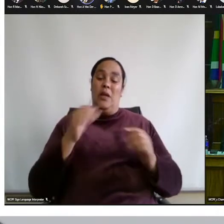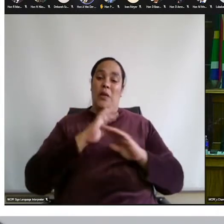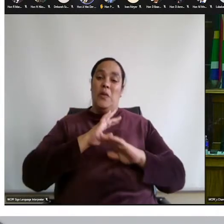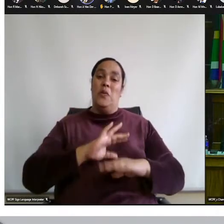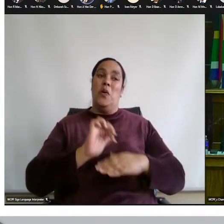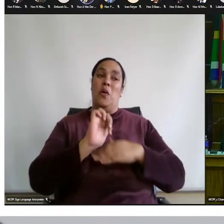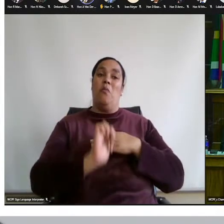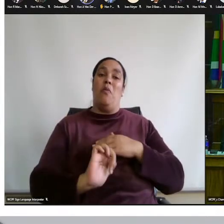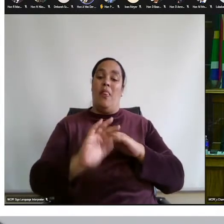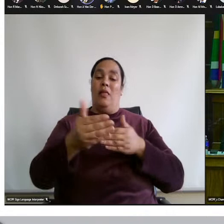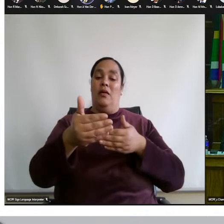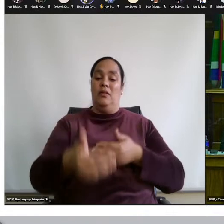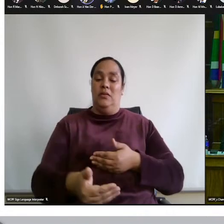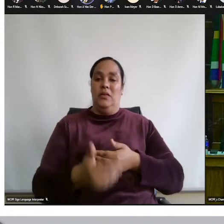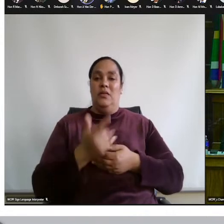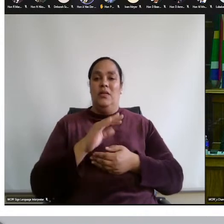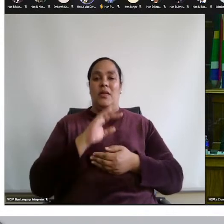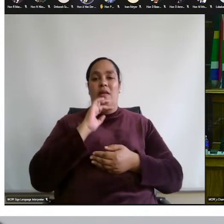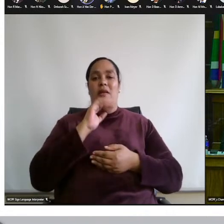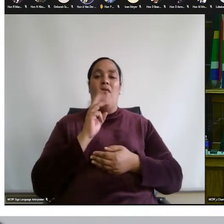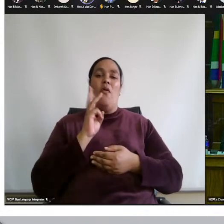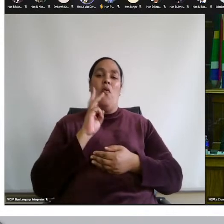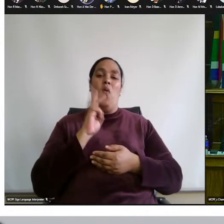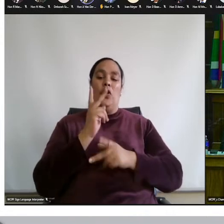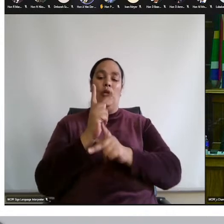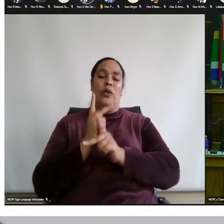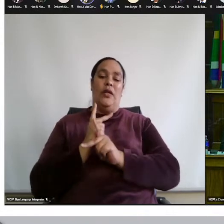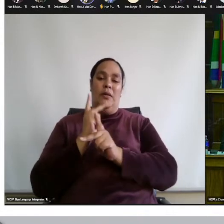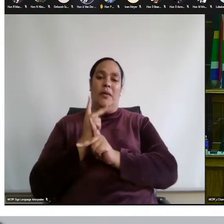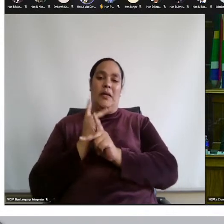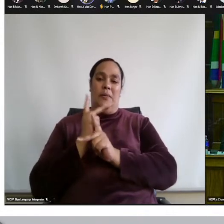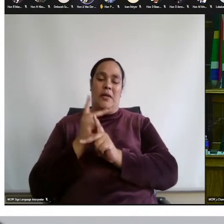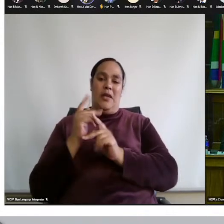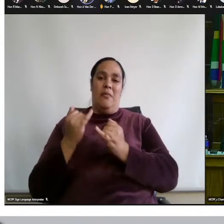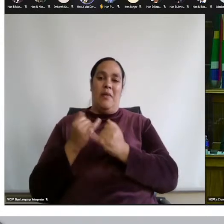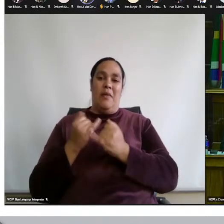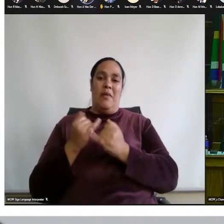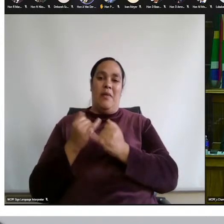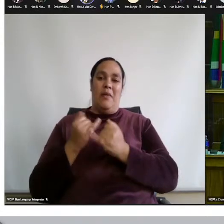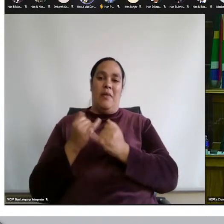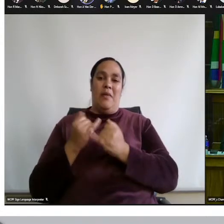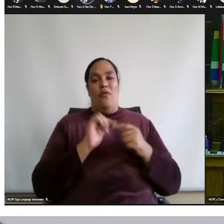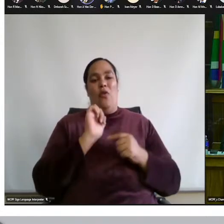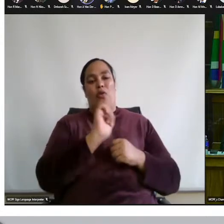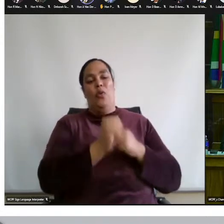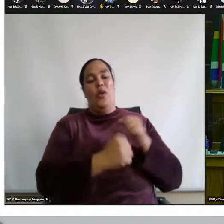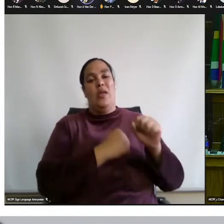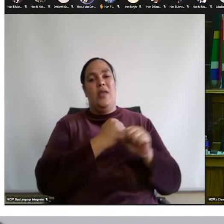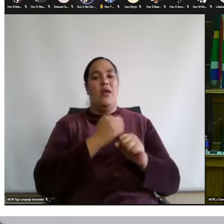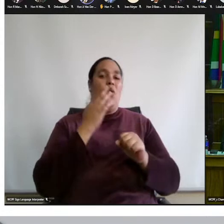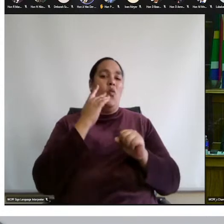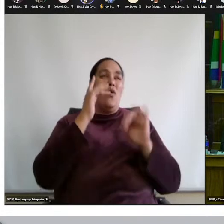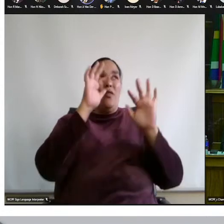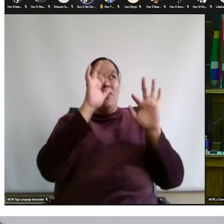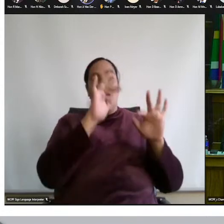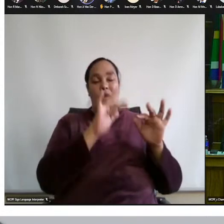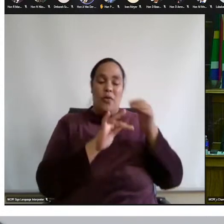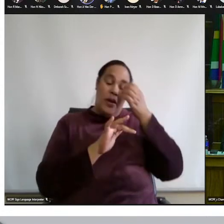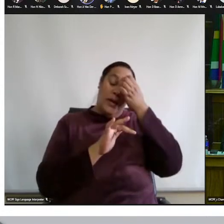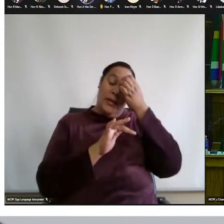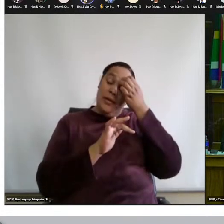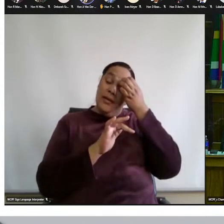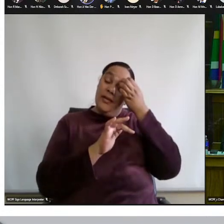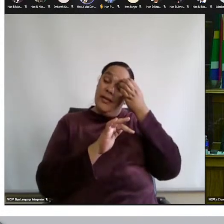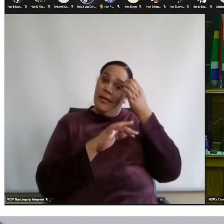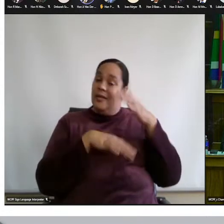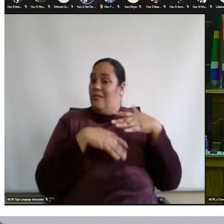droogteverligtingsmaatreël is om genoeg water te stoor in jare soos hierdie vir daardie jare waar die reënval weer onder die gemiddeld sal